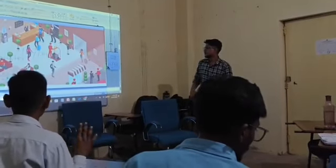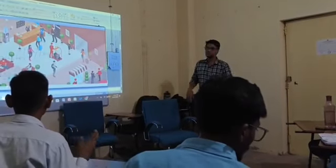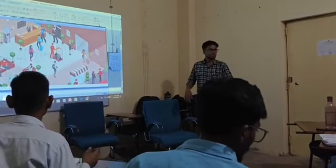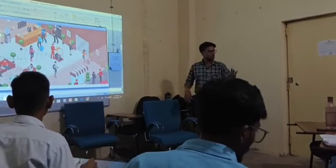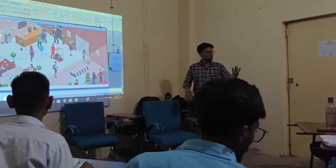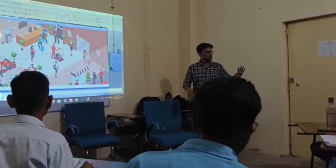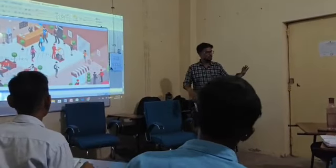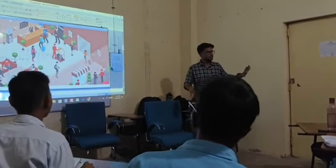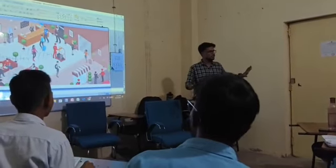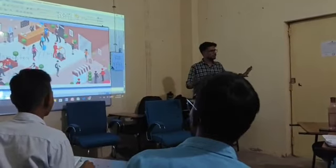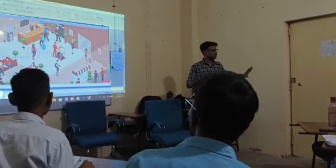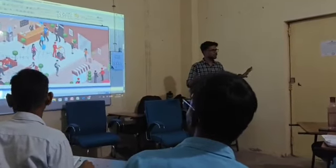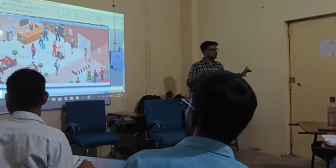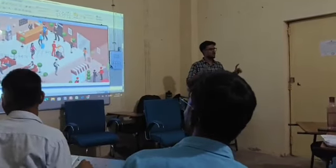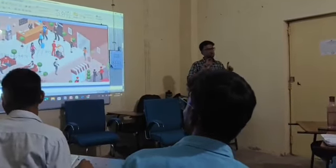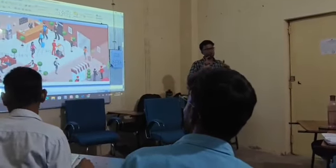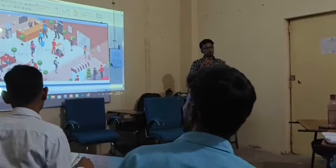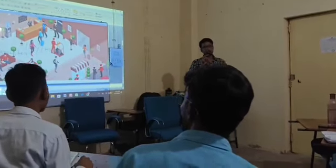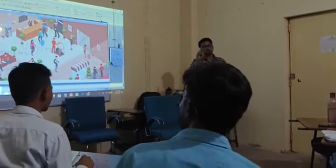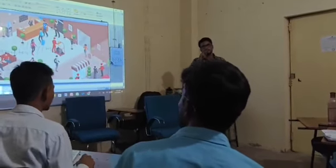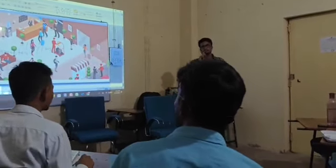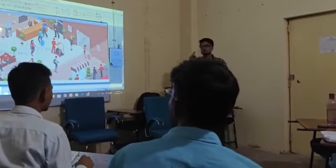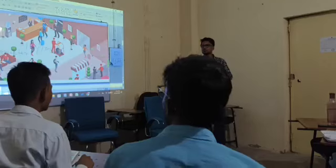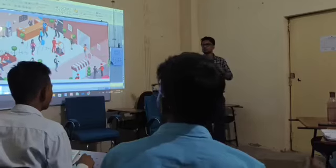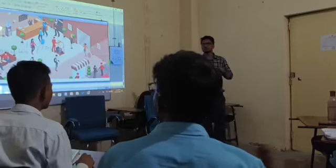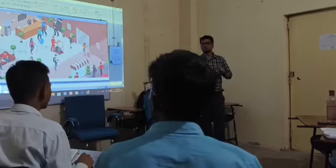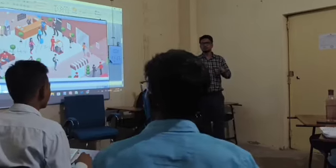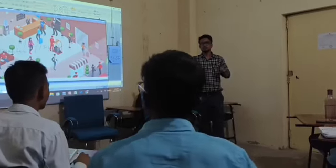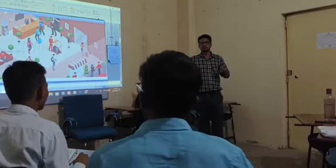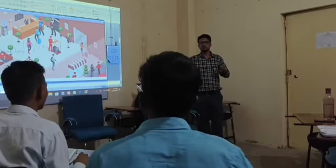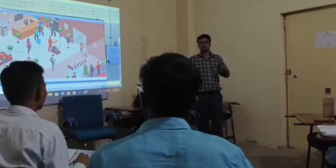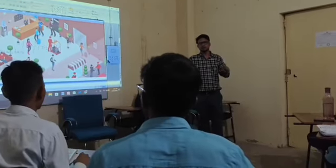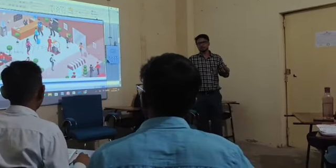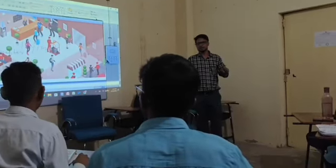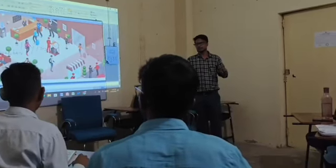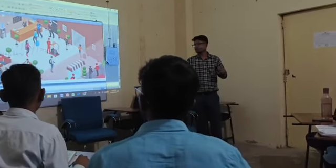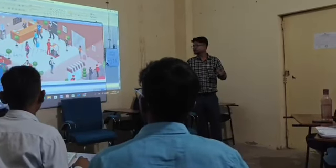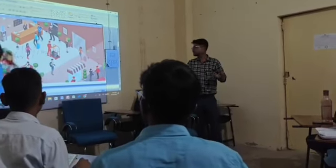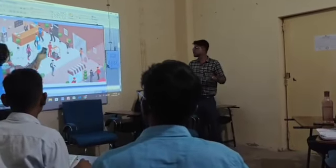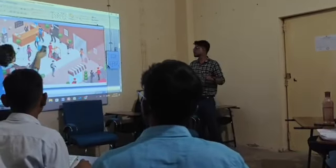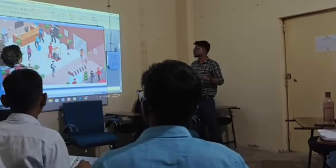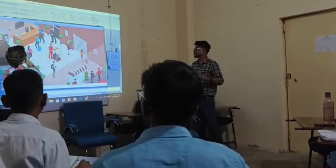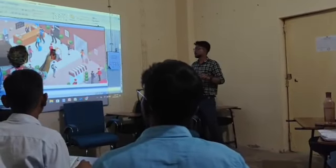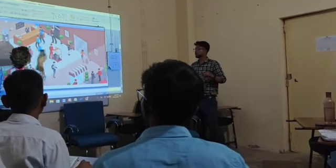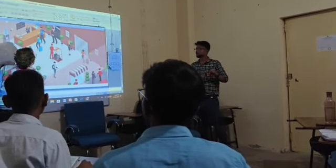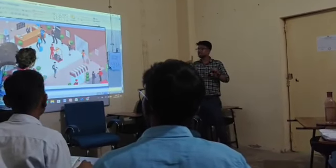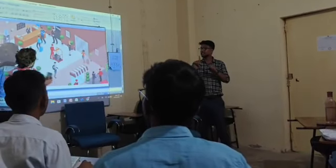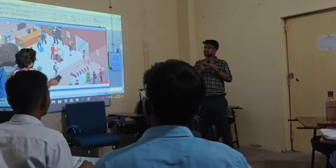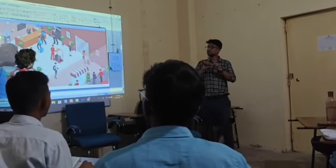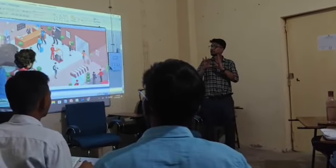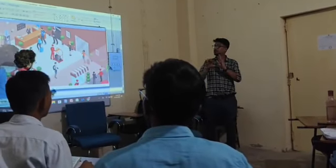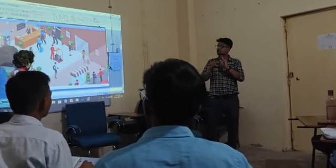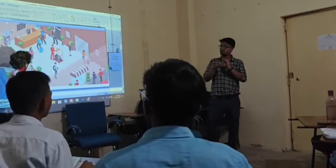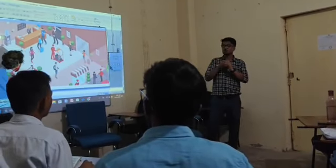यहाँ तक कोई कंफ्यूजन है किसी को? अगर हो तो पूछ लेना, ठीक है। और देखिए एक चीज मैं जरूर